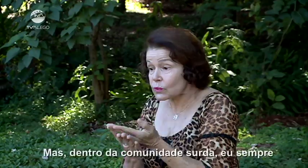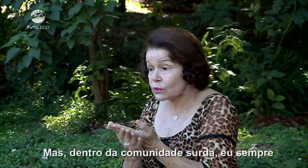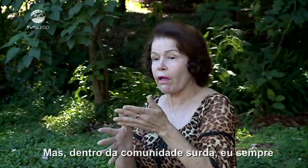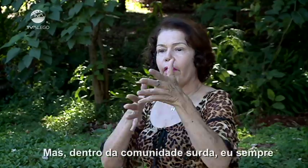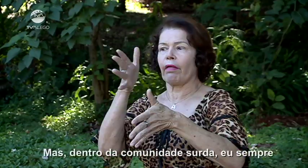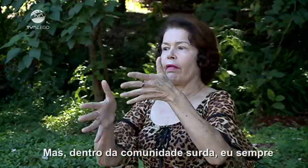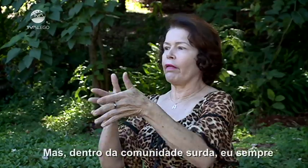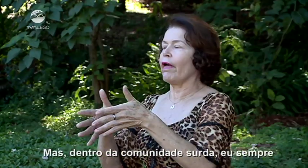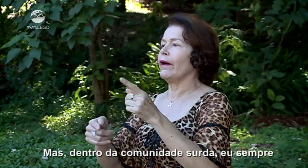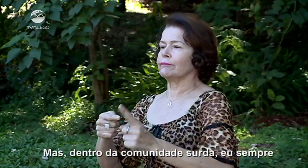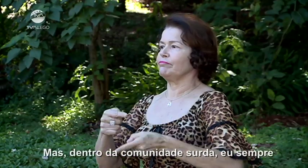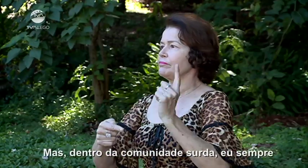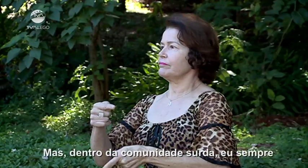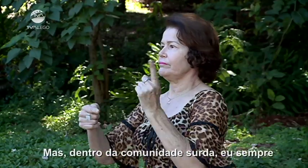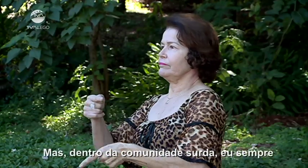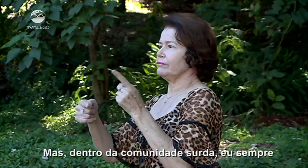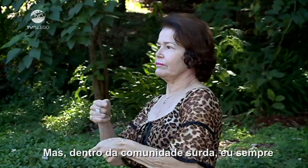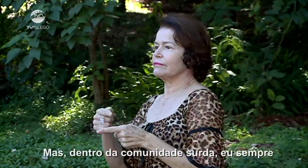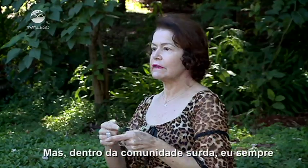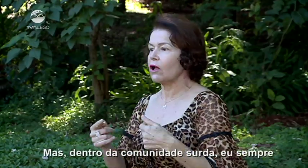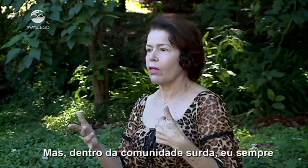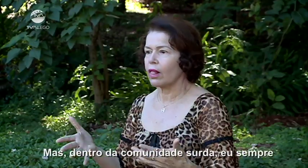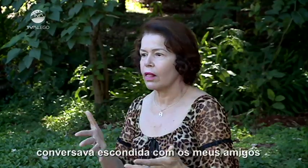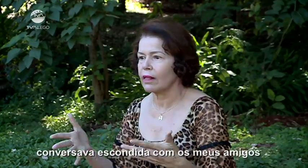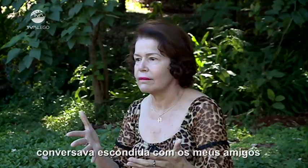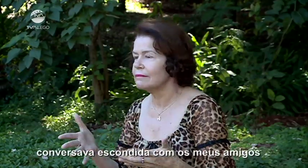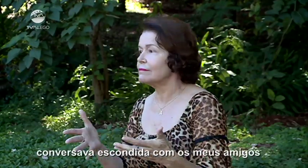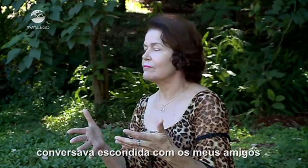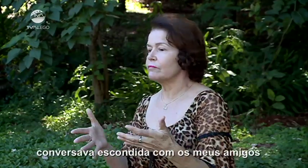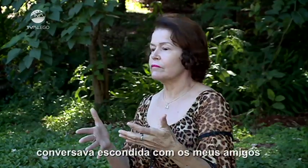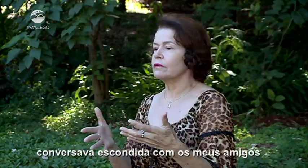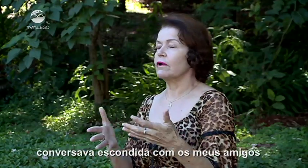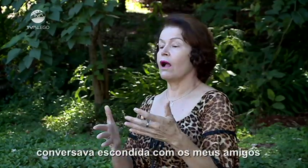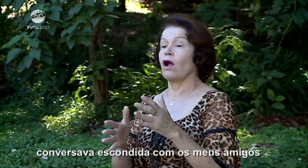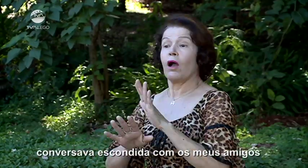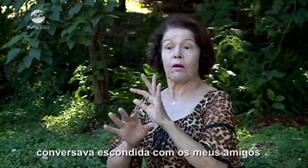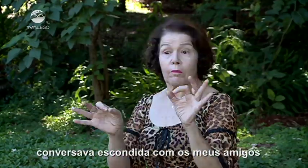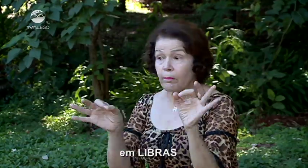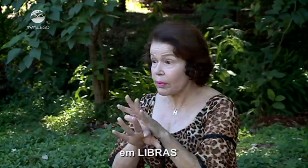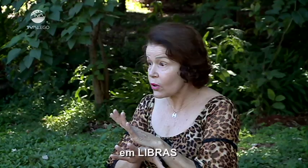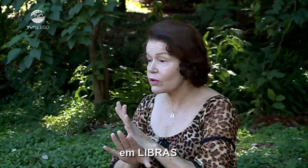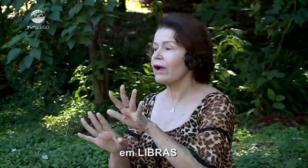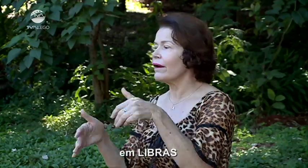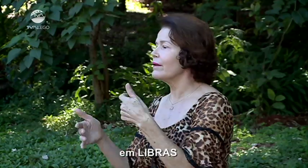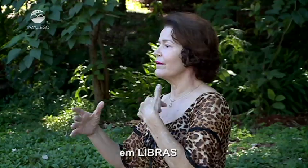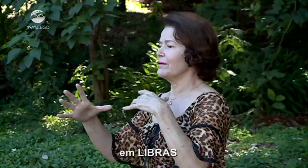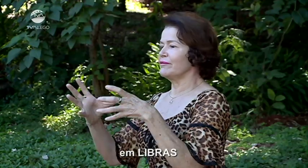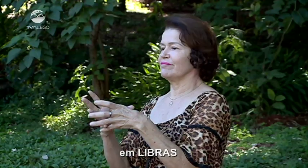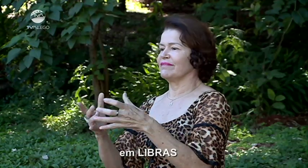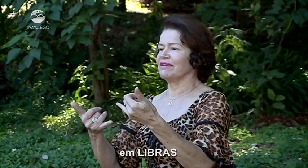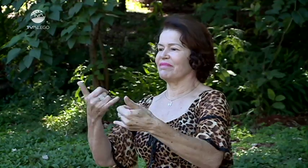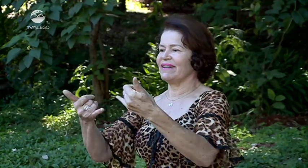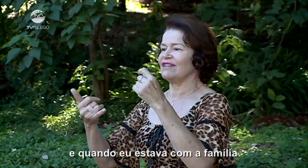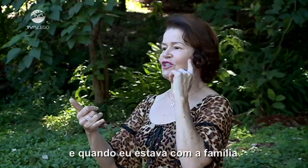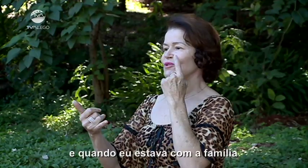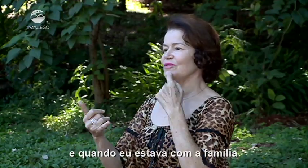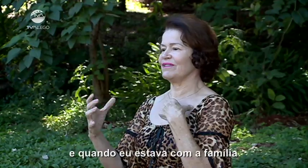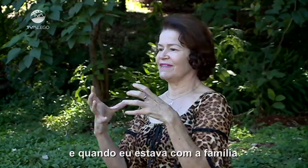Mas dentro da comunidade surda, eu sempre conversava escondido com os meus amigos, né, em Libras. E aí, quando eu estava com a